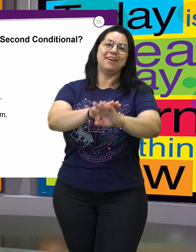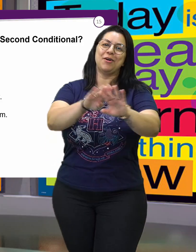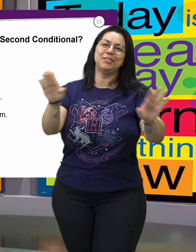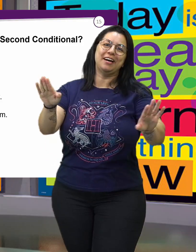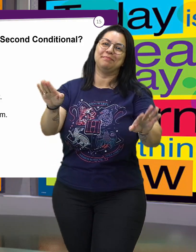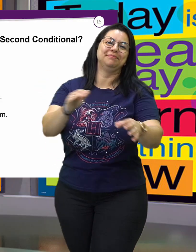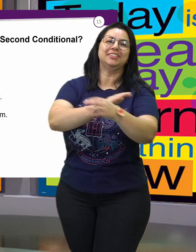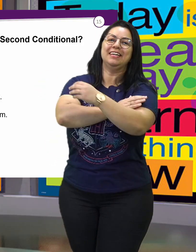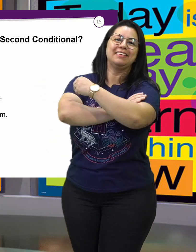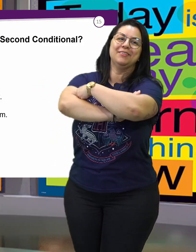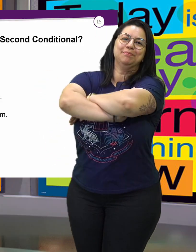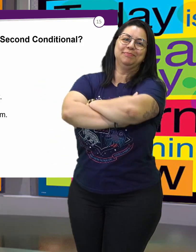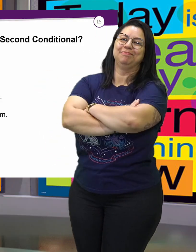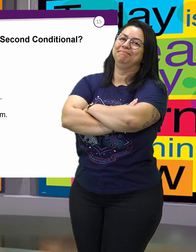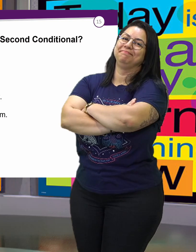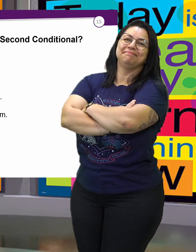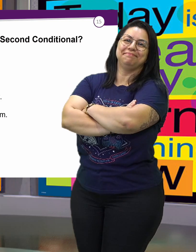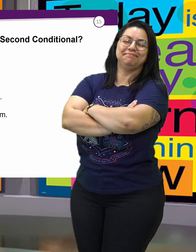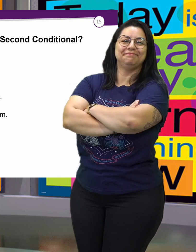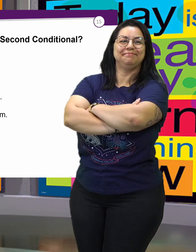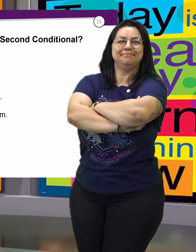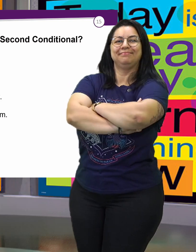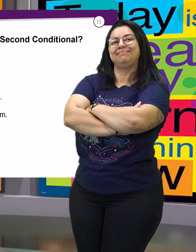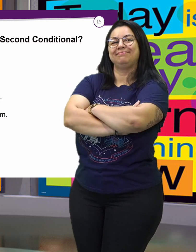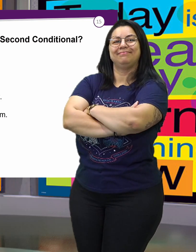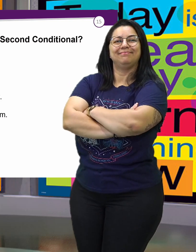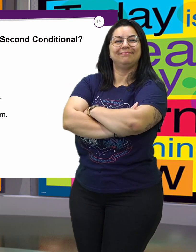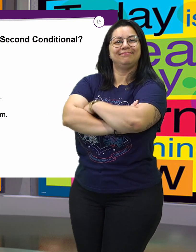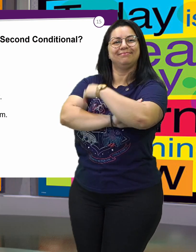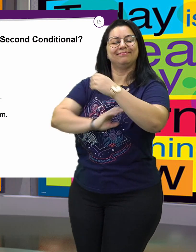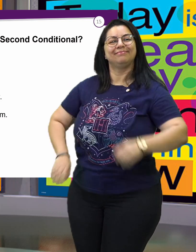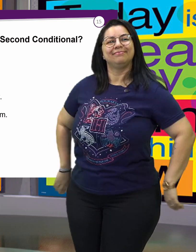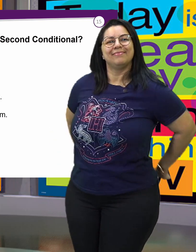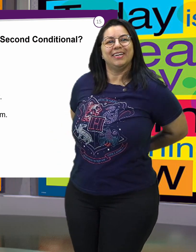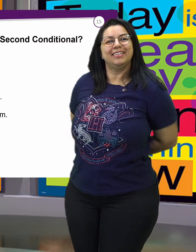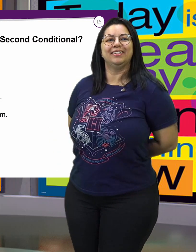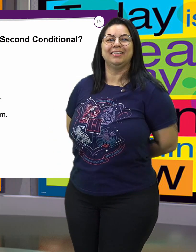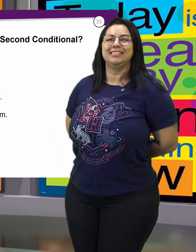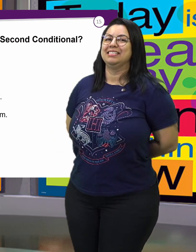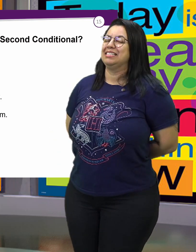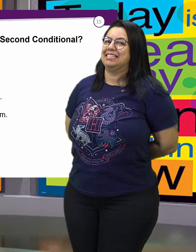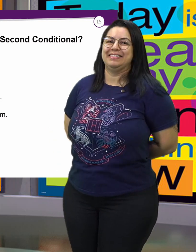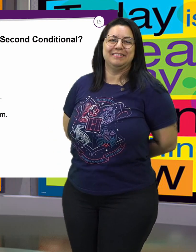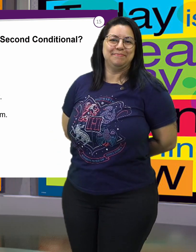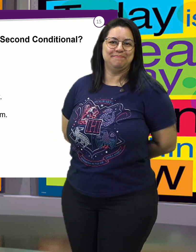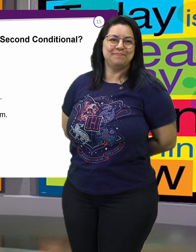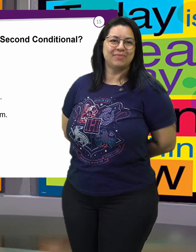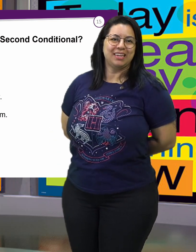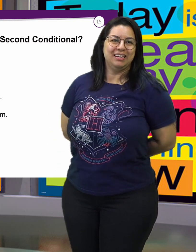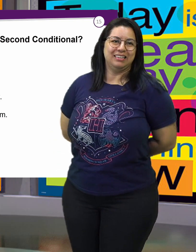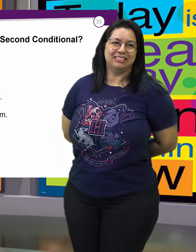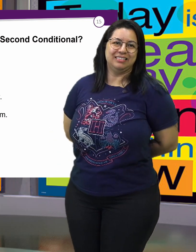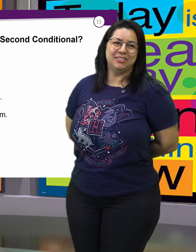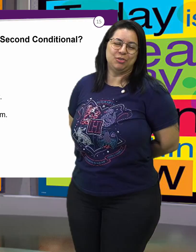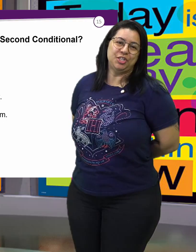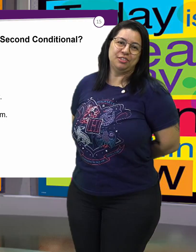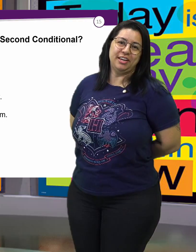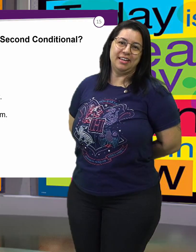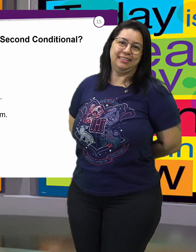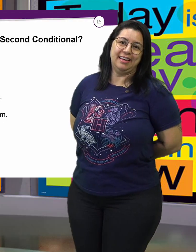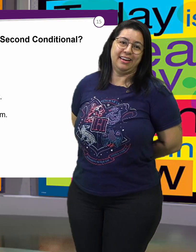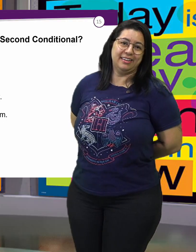ele, já sabe o que é. Já entregou. Então, na letra A, if ice melts, it becomes water. Se o